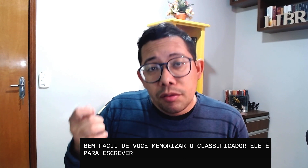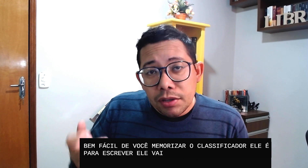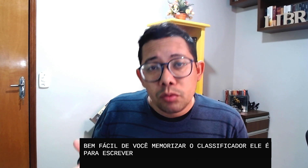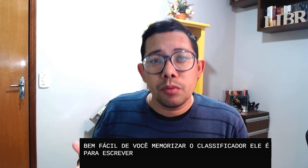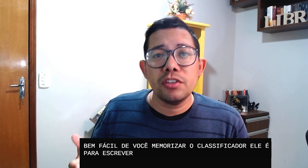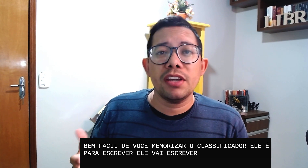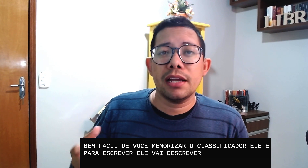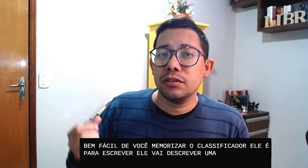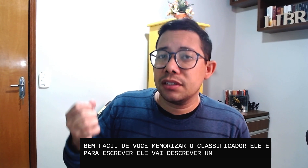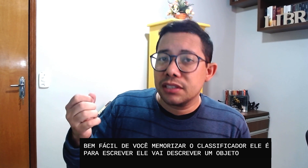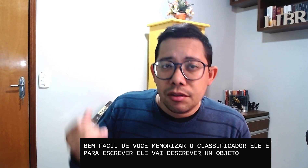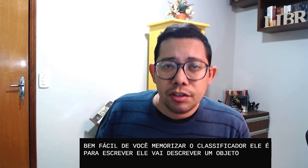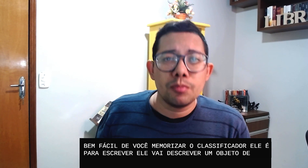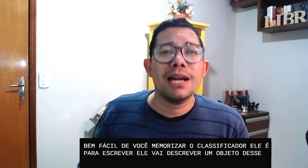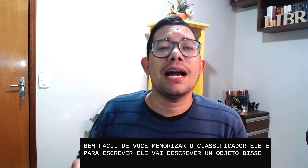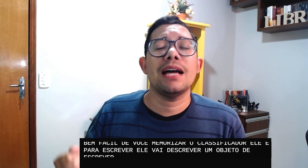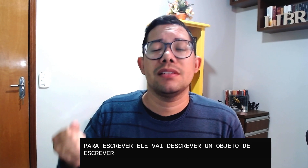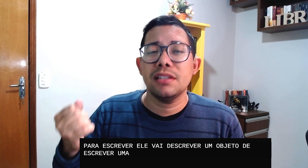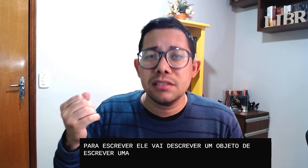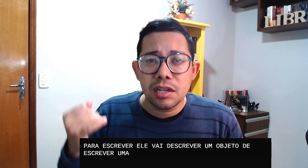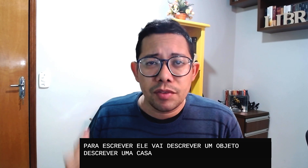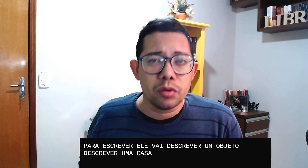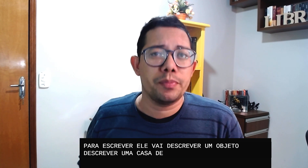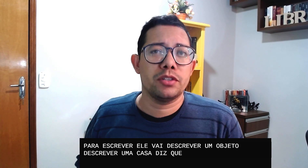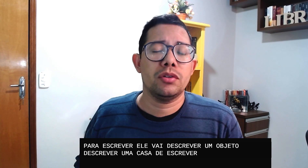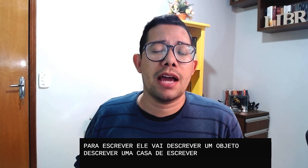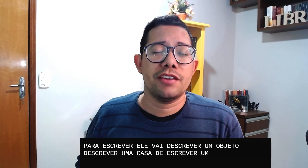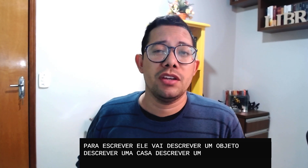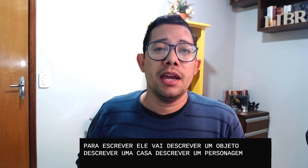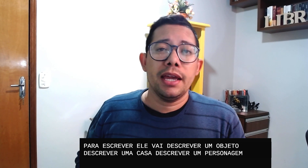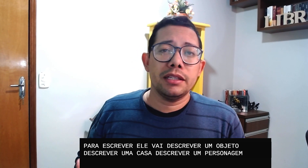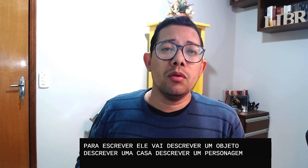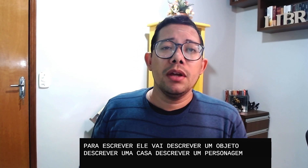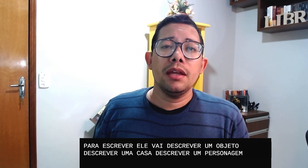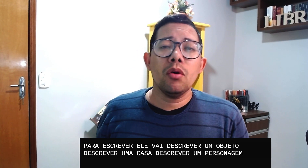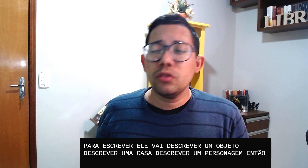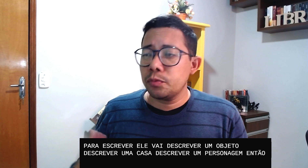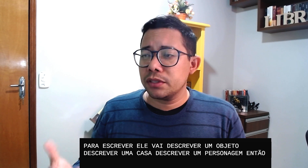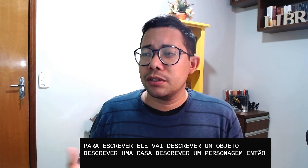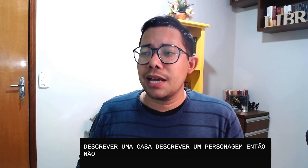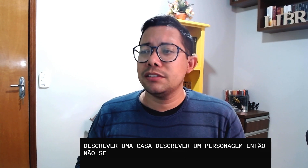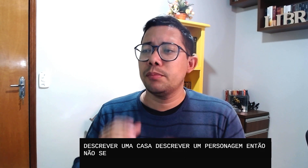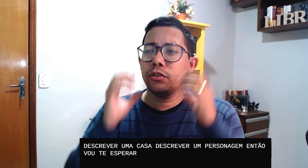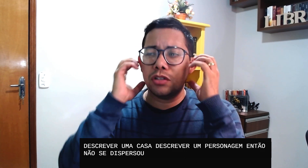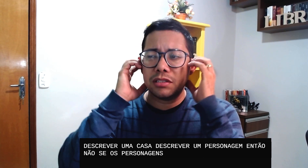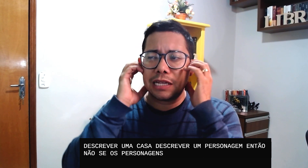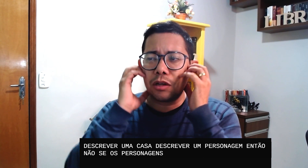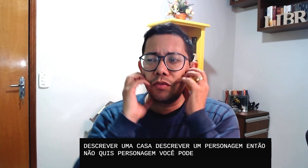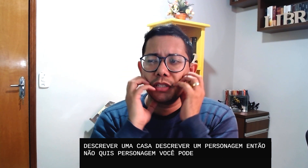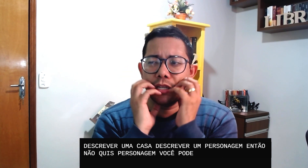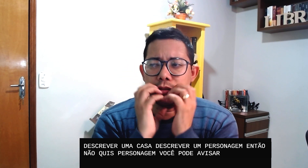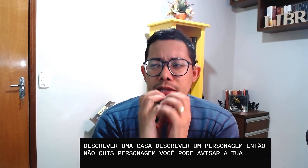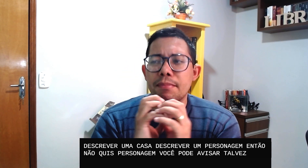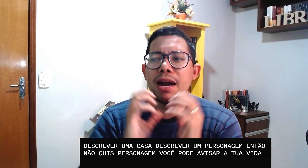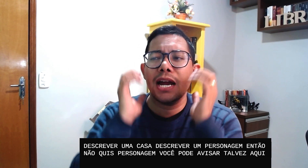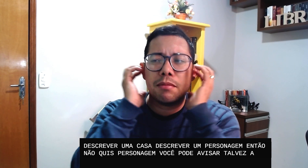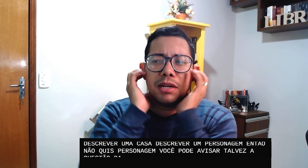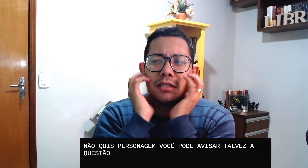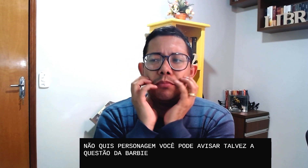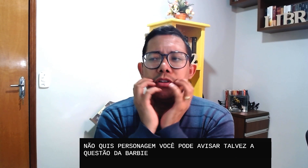descrever um objeto, descrever uma casa, descrever um personagem. Então, em outros personagens, você pode utilizar talvez a questão da barba, né? Você pode